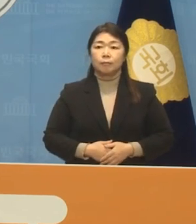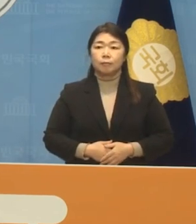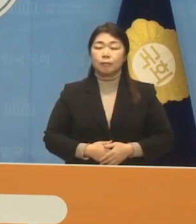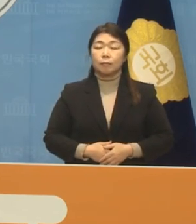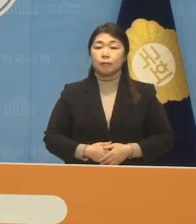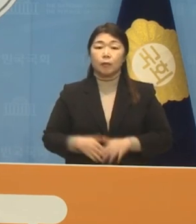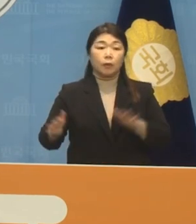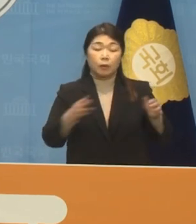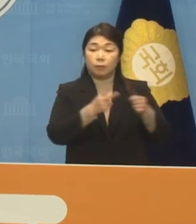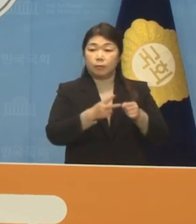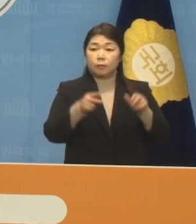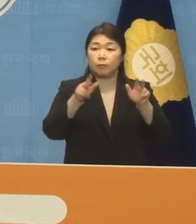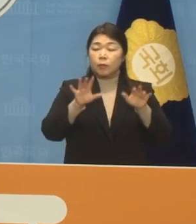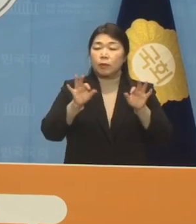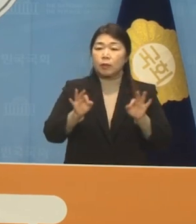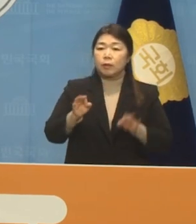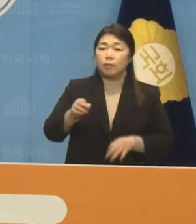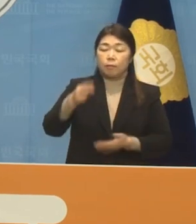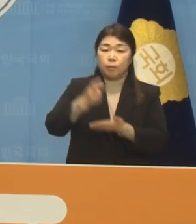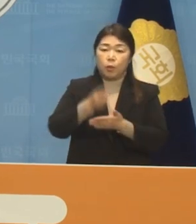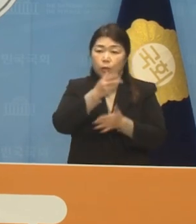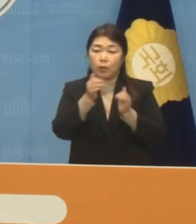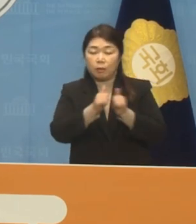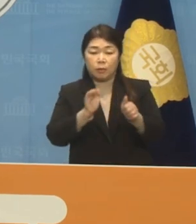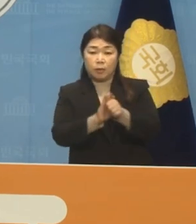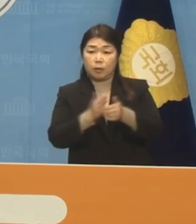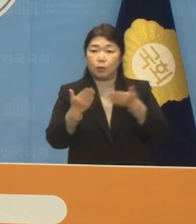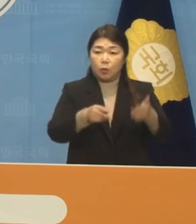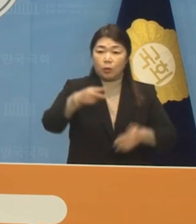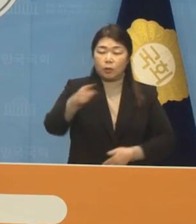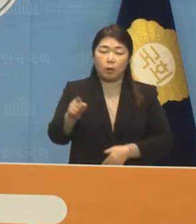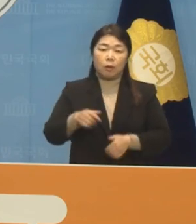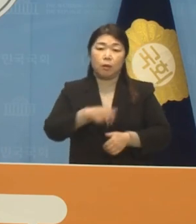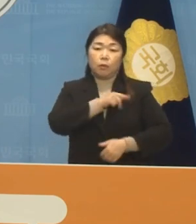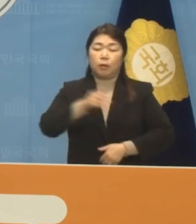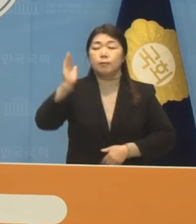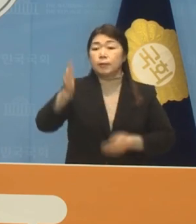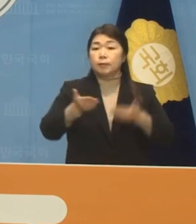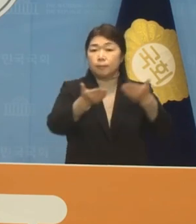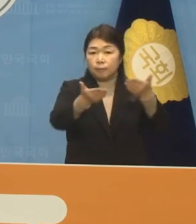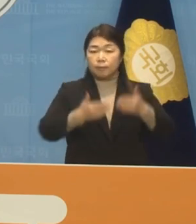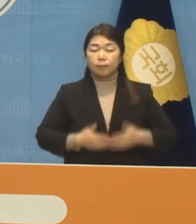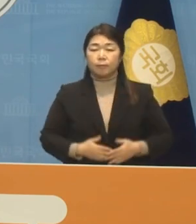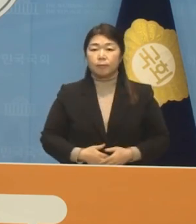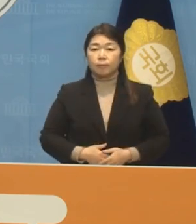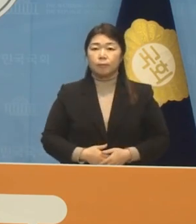네, 이어서 김재왕 변호사님 지지 발언 그리고 서미화 의원님의 발언 이어서 청해 듣겠습니다.